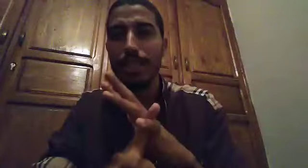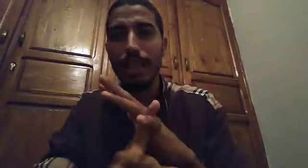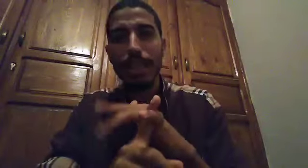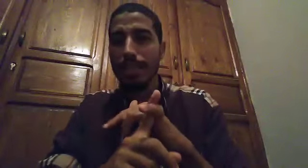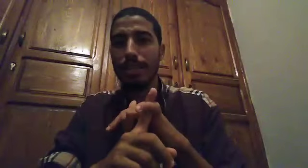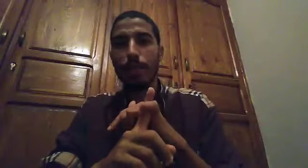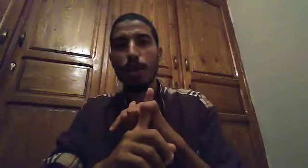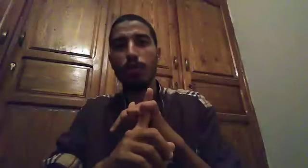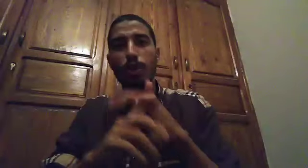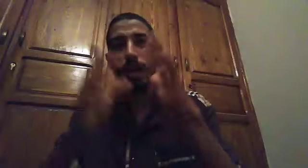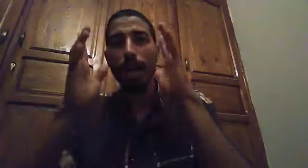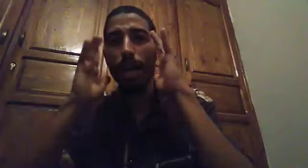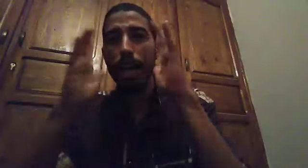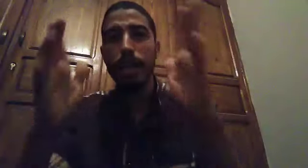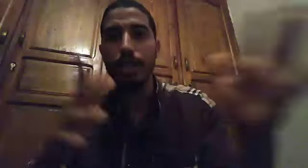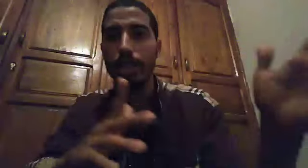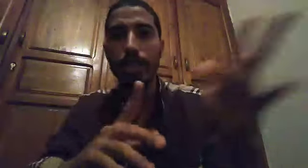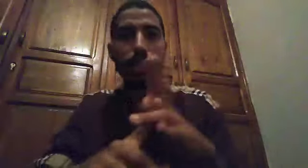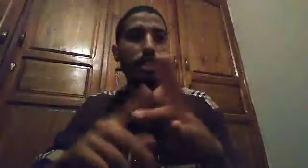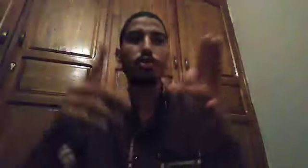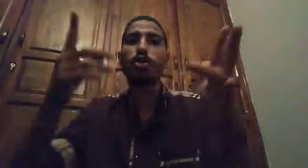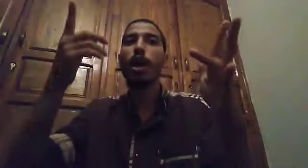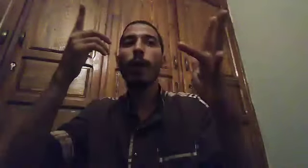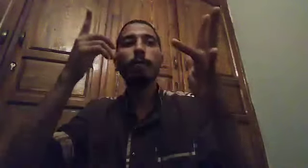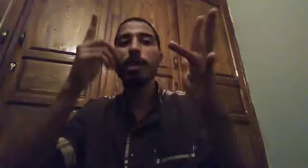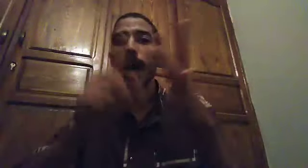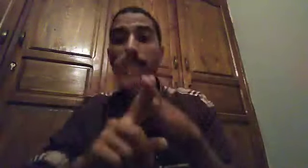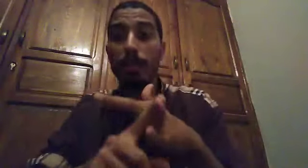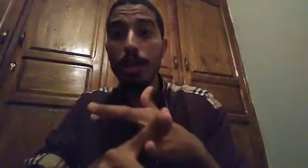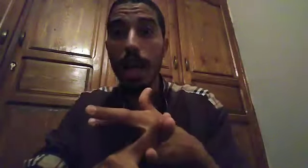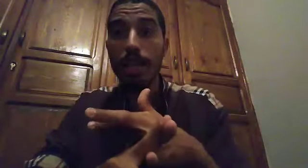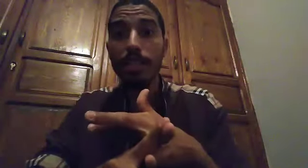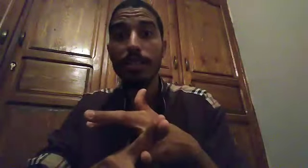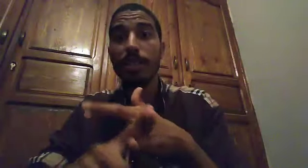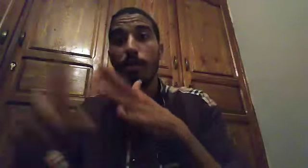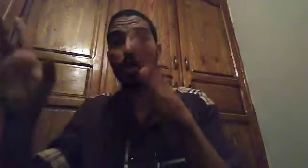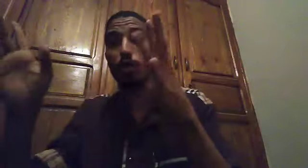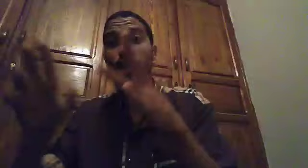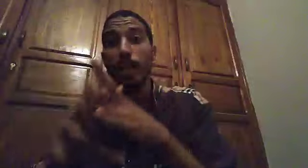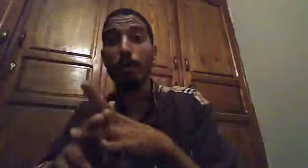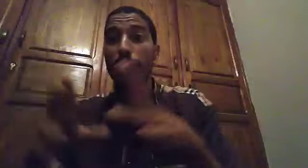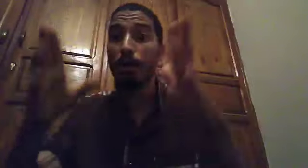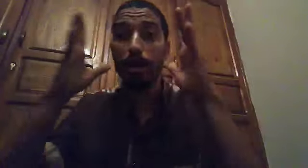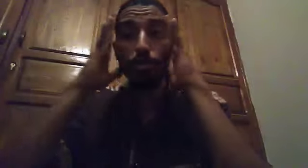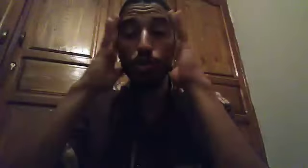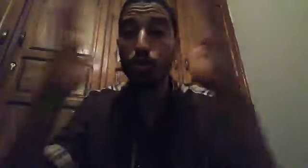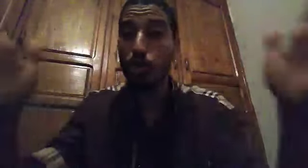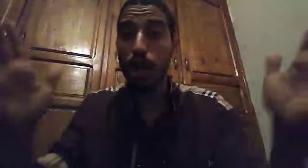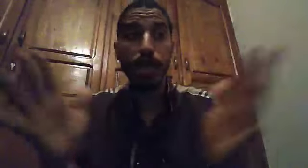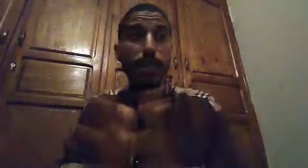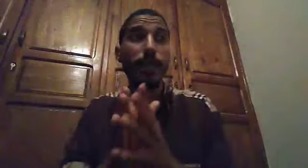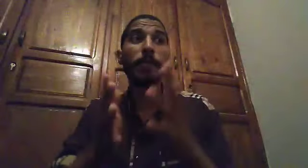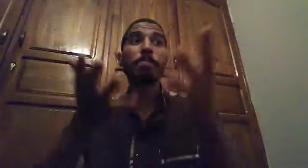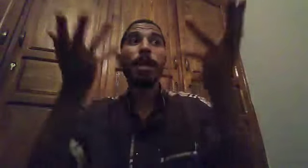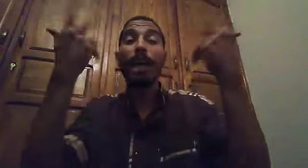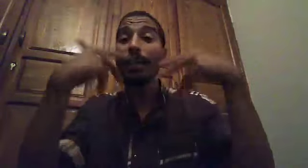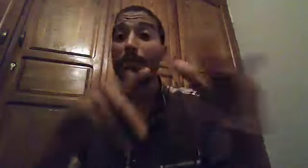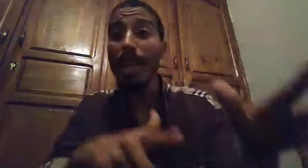اللي تصدر واحد الكره خياليه ديال ريتشارلسون، يا ايضا من الحارس اللي تصدر واحد الركنيه لعبها نيمار اسطوريه ايضا، لا حتى من